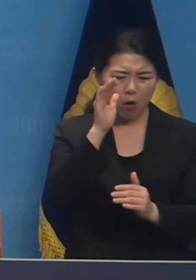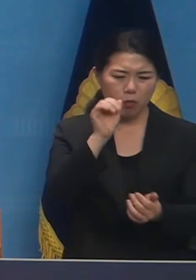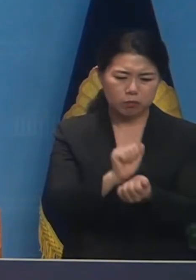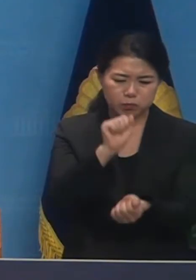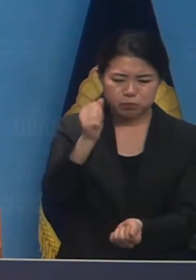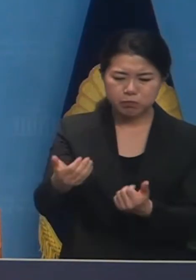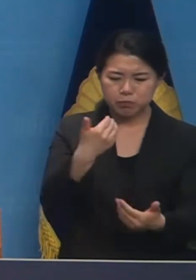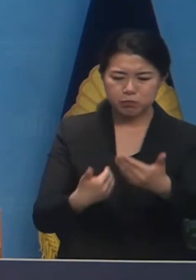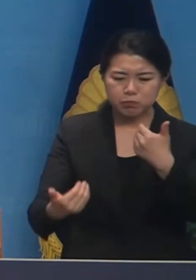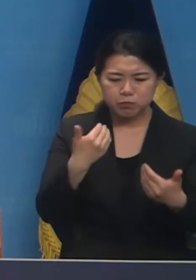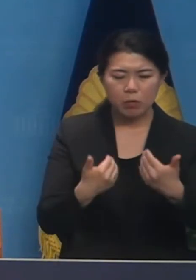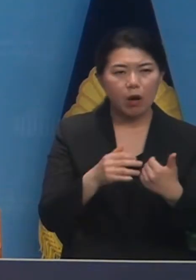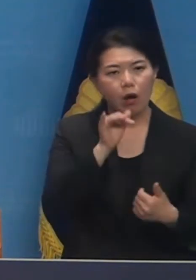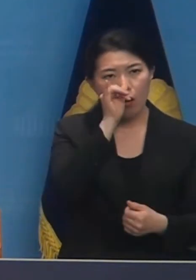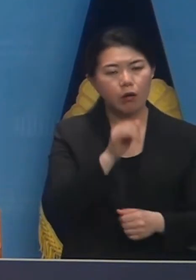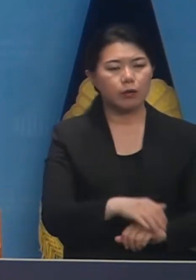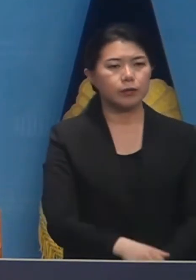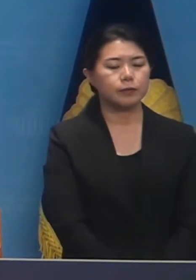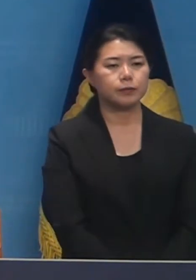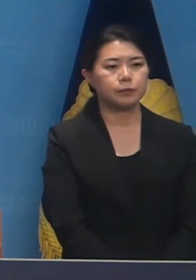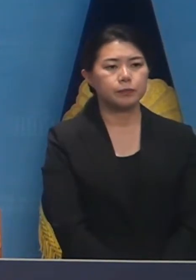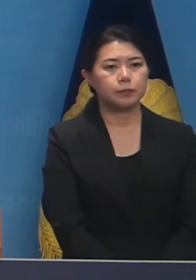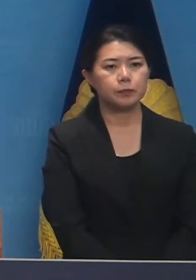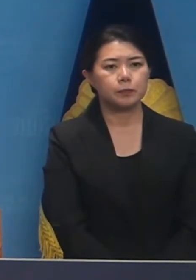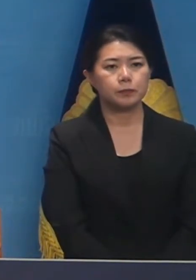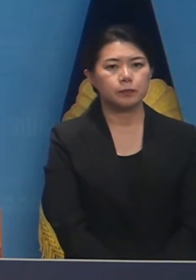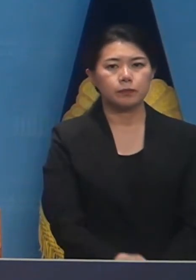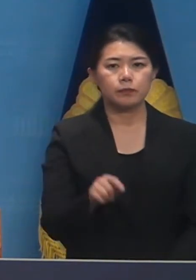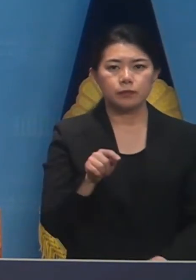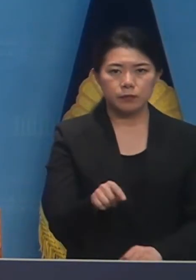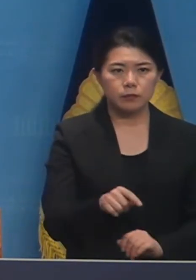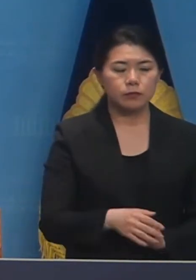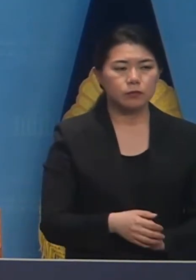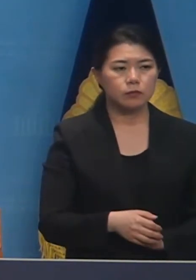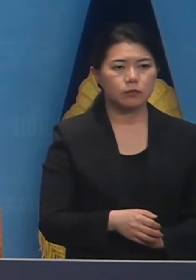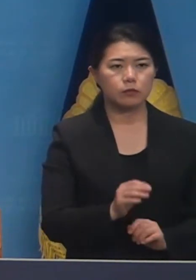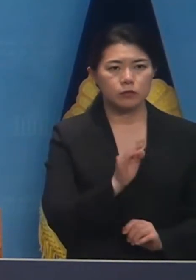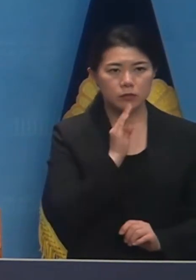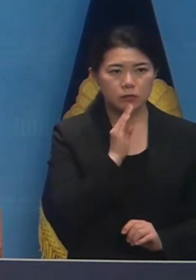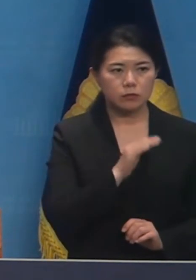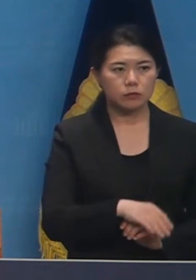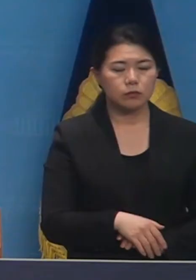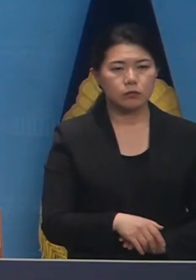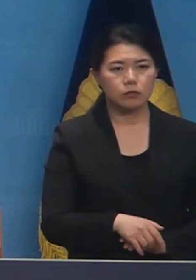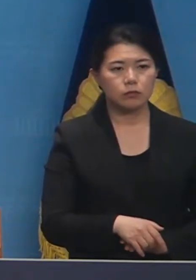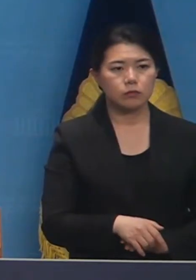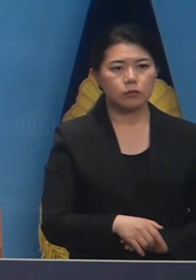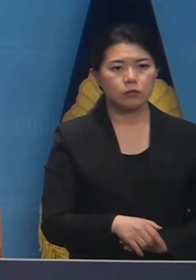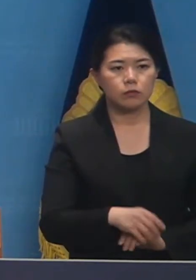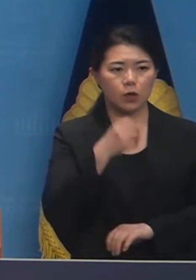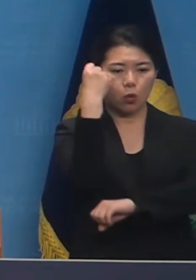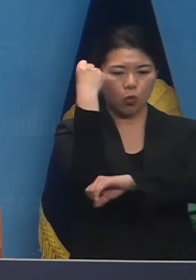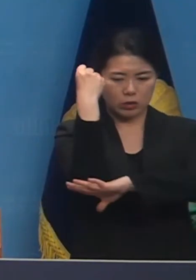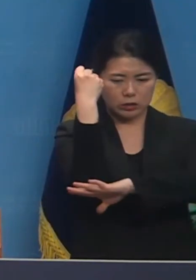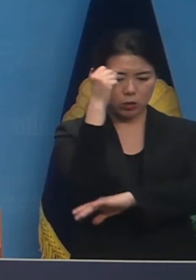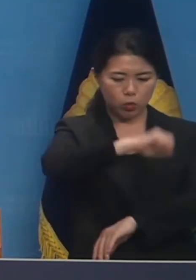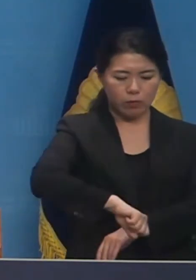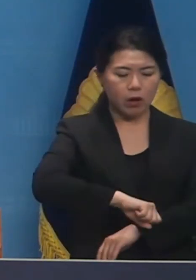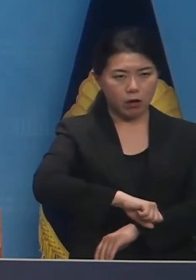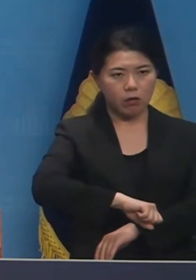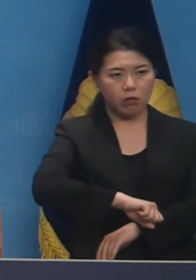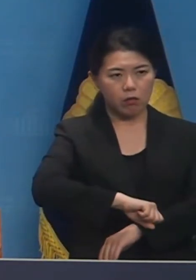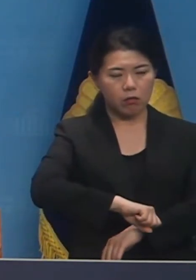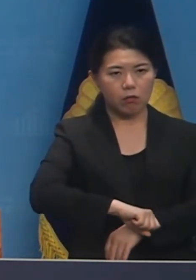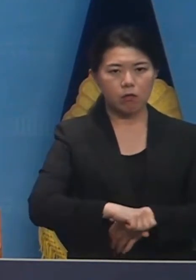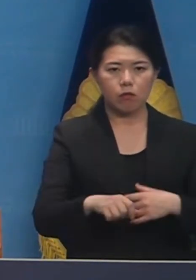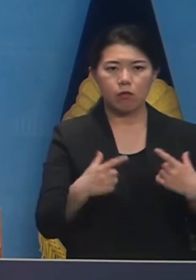압수수색이 자행되었습니다. 이것은 명백히 원칙을 위반한